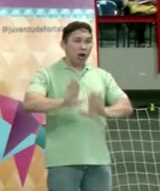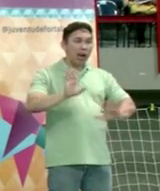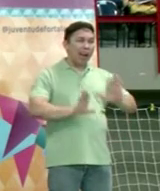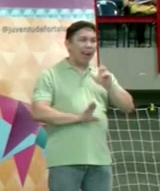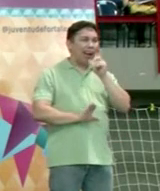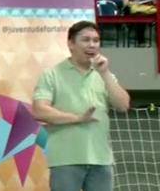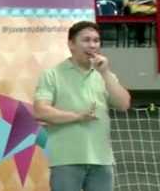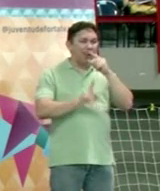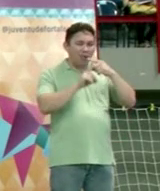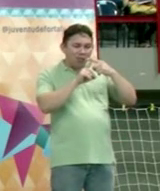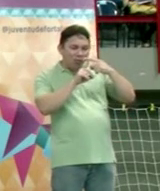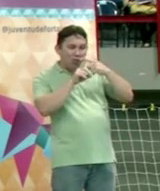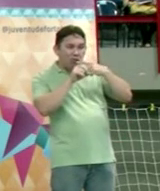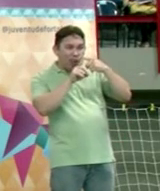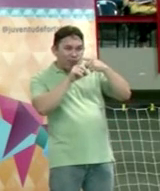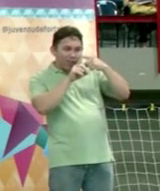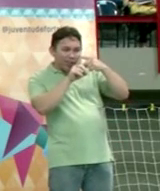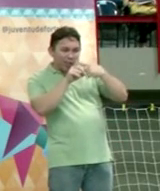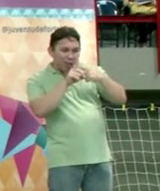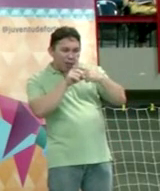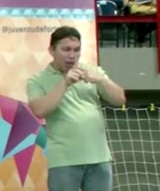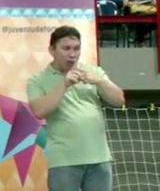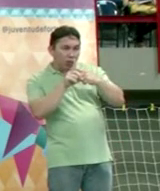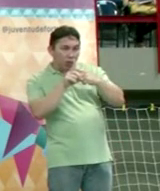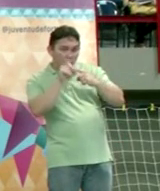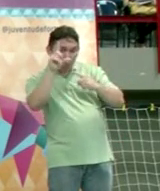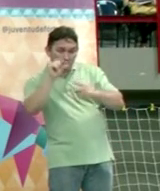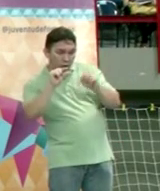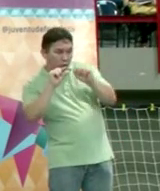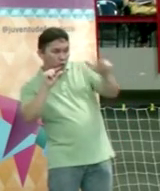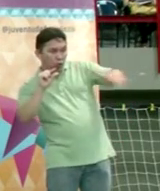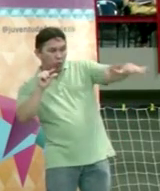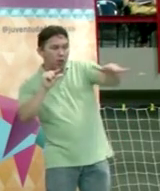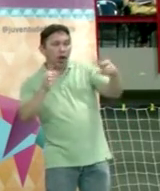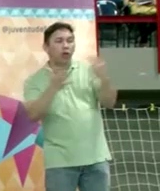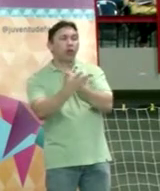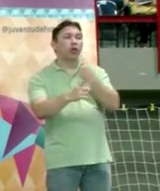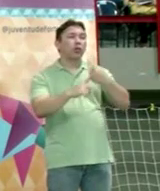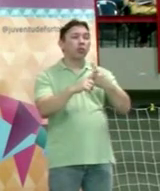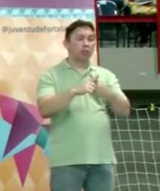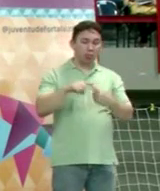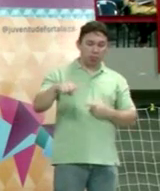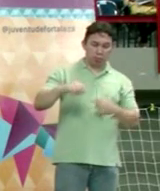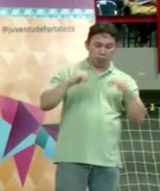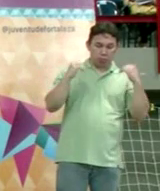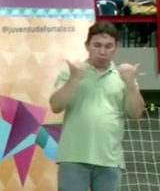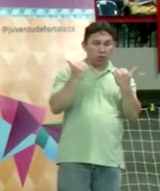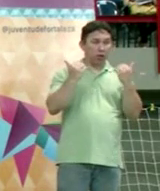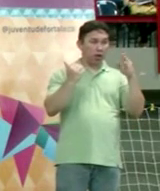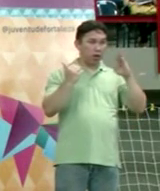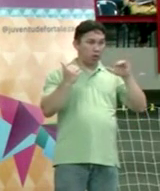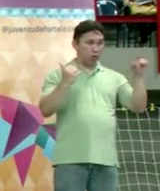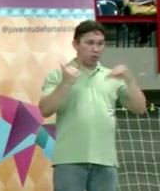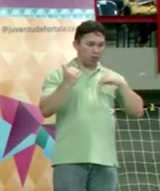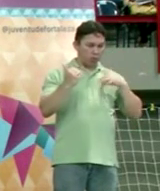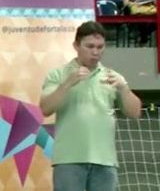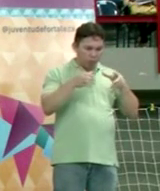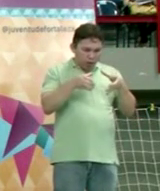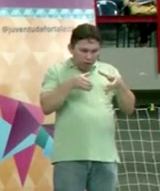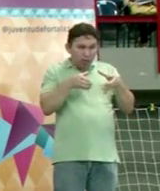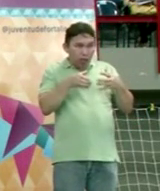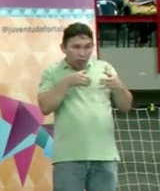conservar água a uma temperatura menor que a do ambiente. Isso ocorre por quê? Item A. O barro isola a água